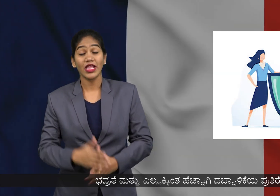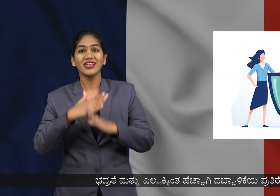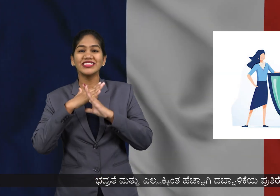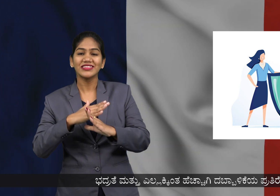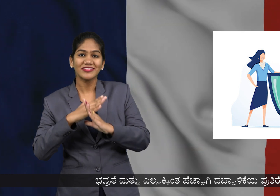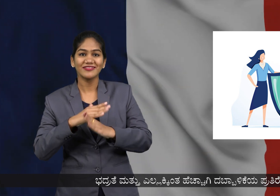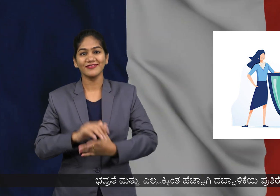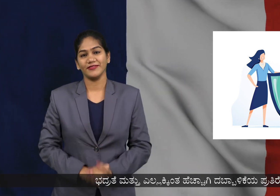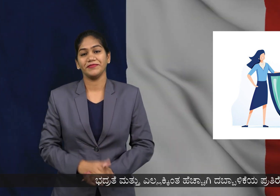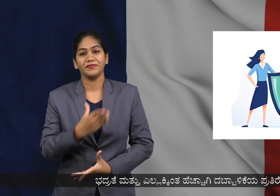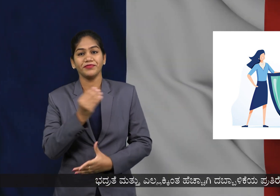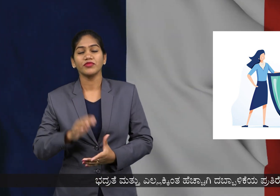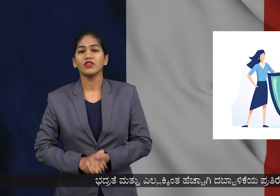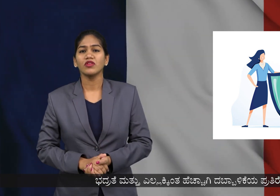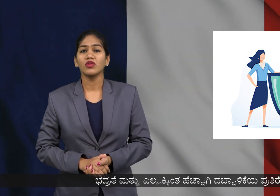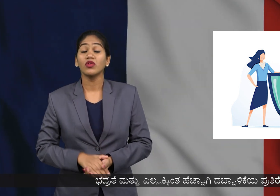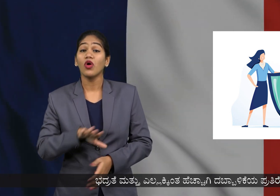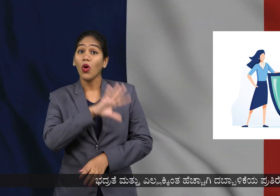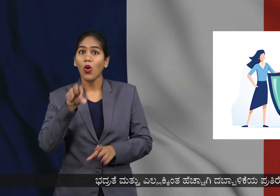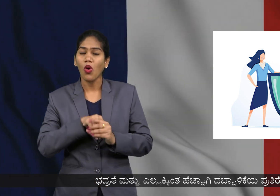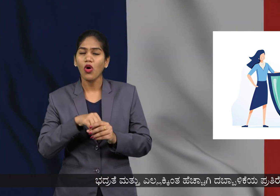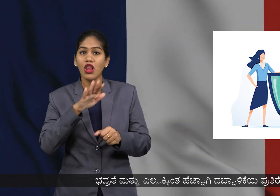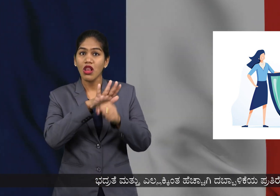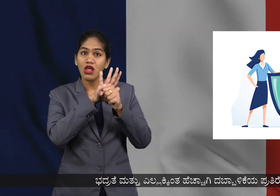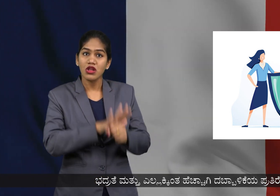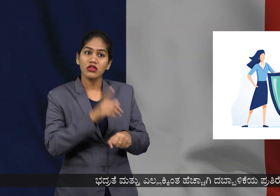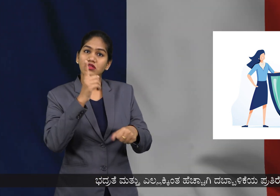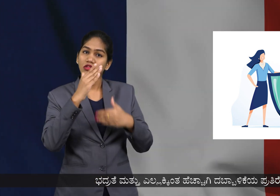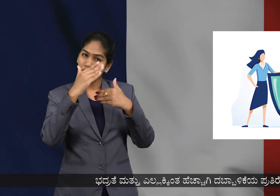ಭದ್ರತೆ ಮತ್ತು ಎಲ್ಲಕ್ಕಿಂತ ಹೆಚ್ಚಾಗಿ ದಬ್ಬಾಳಿಕೆಯ ಪ್ರತಿರೋಧ.